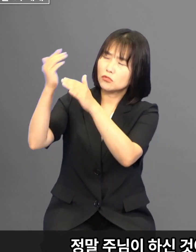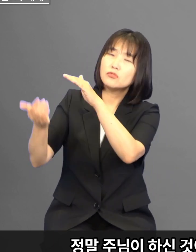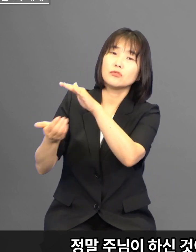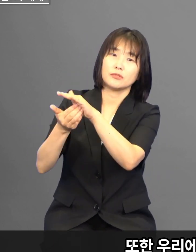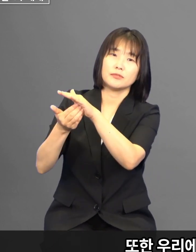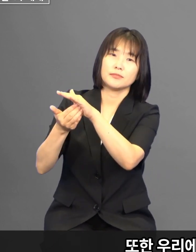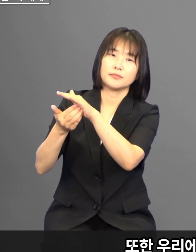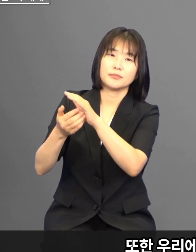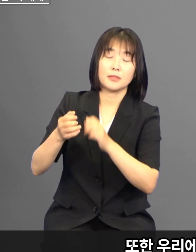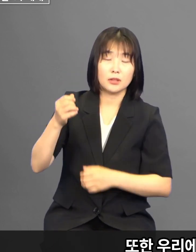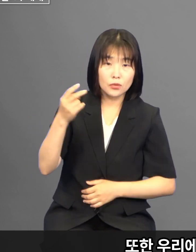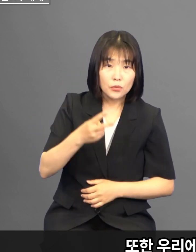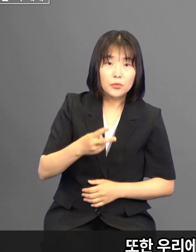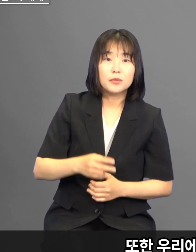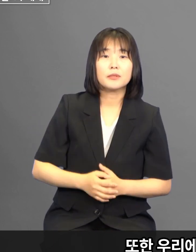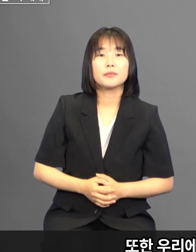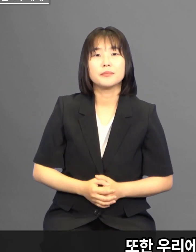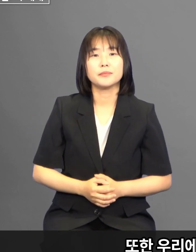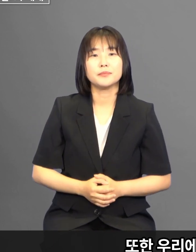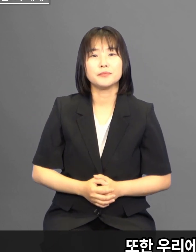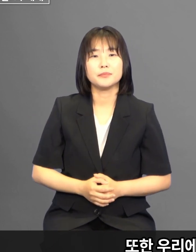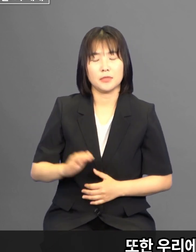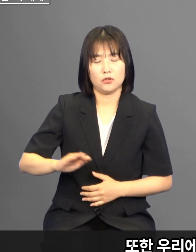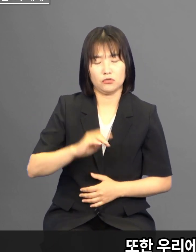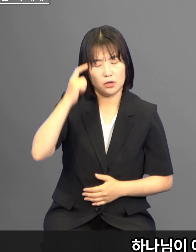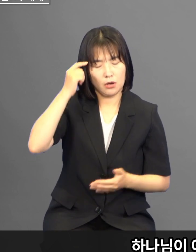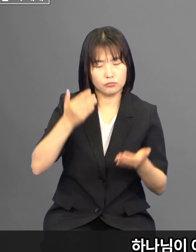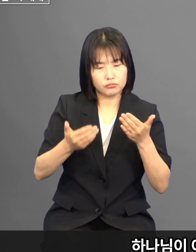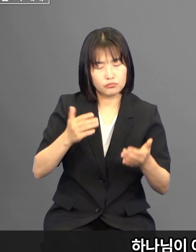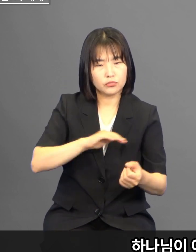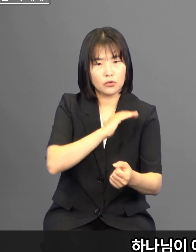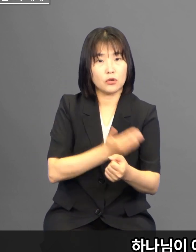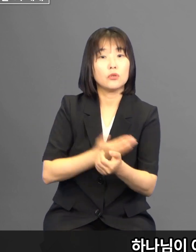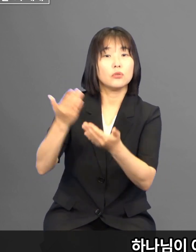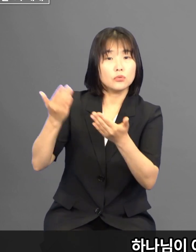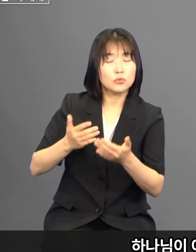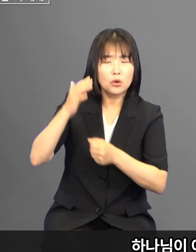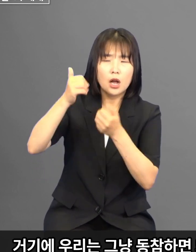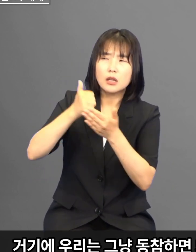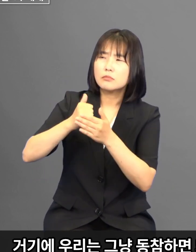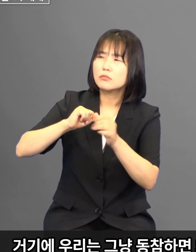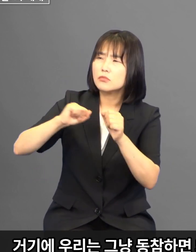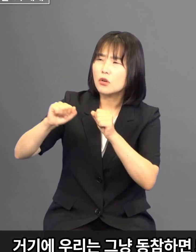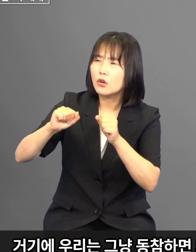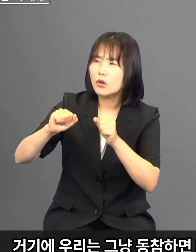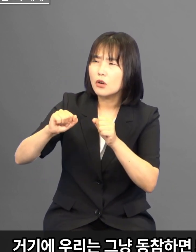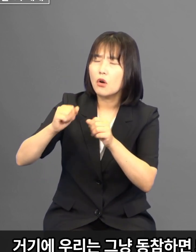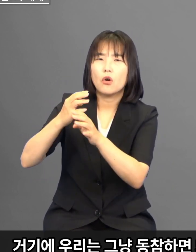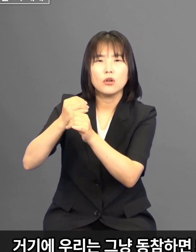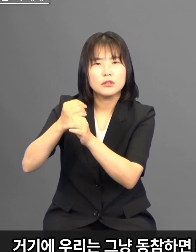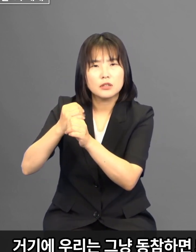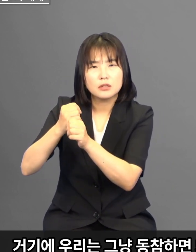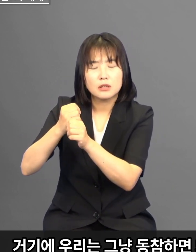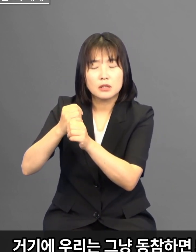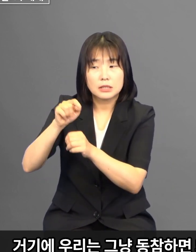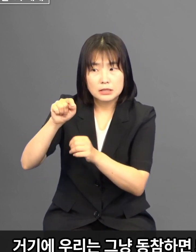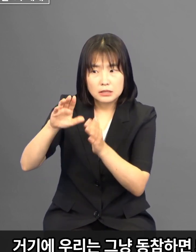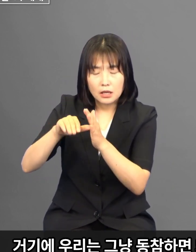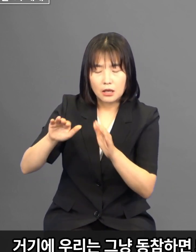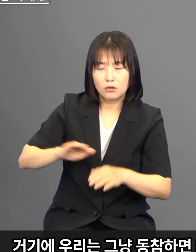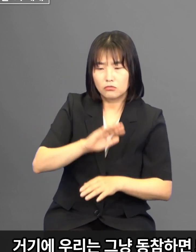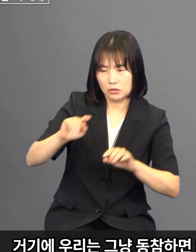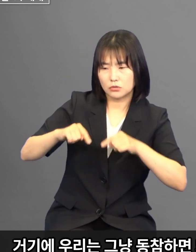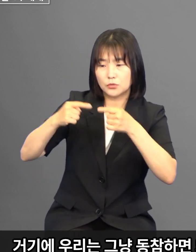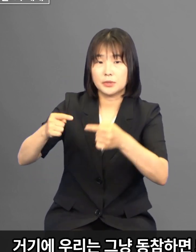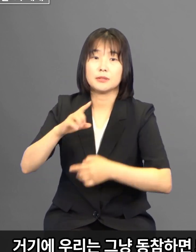가운데 나아가고 또한 우리에게 분별력을 갖게 해요. 하나님이 어디에서 역사하실까? 거기에 우리는 그냥 동참하면 되니까.